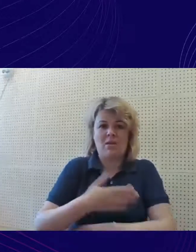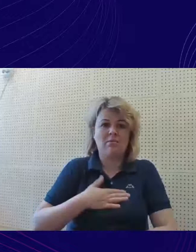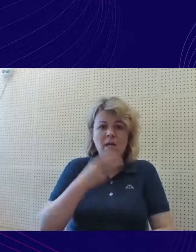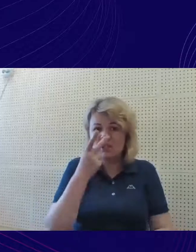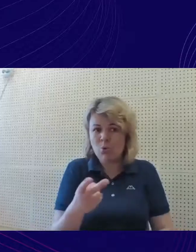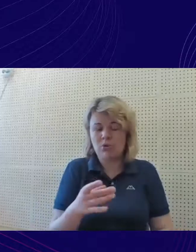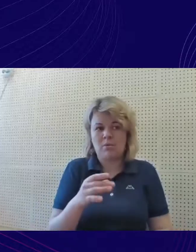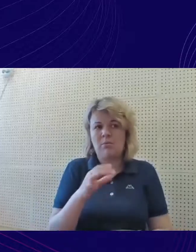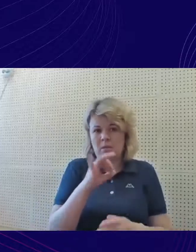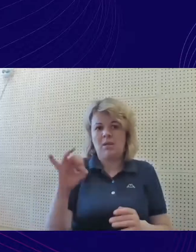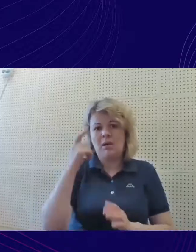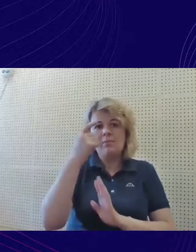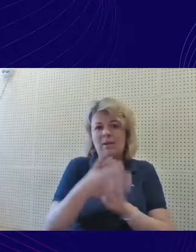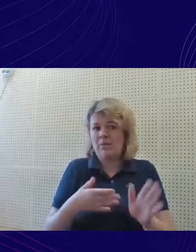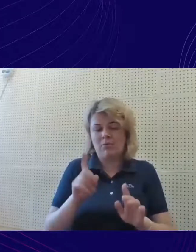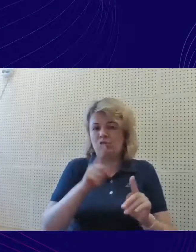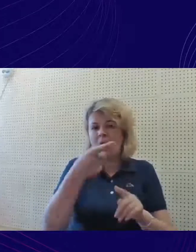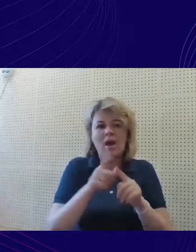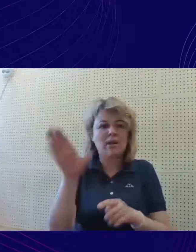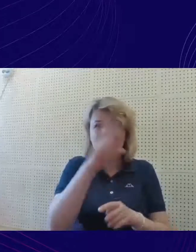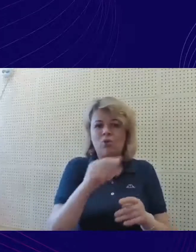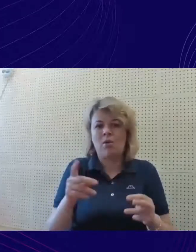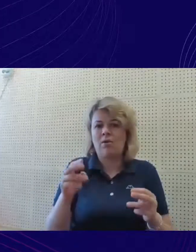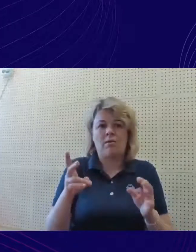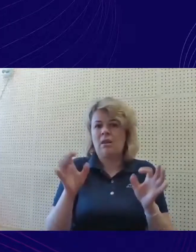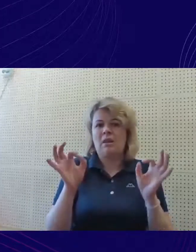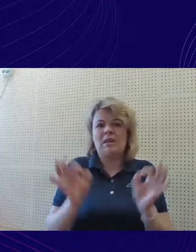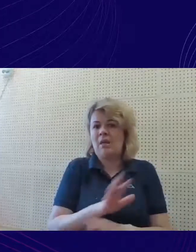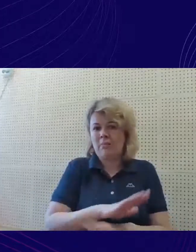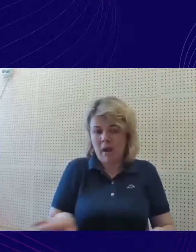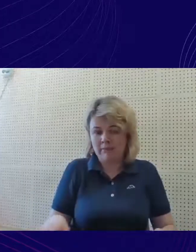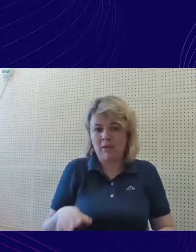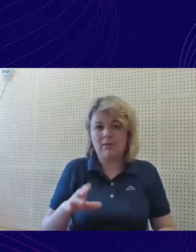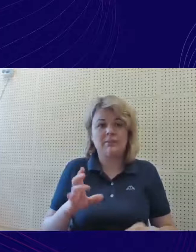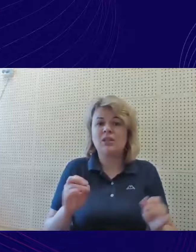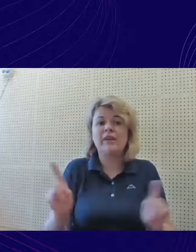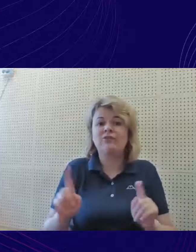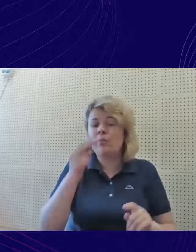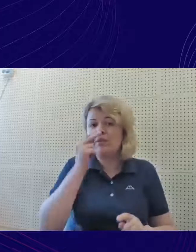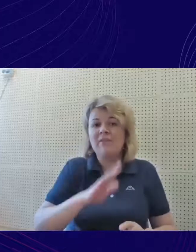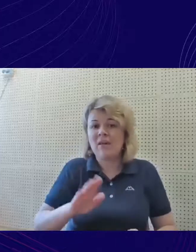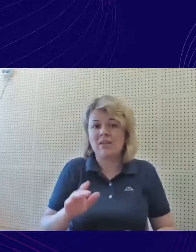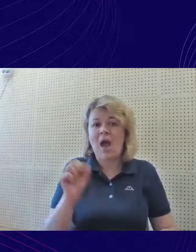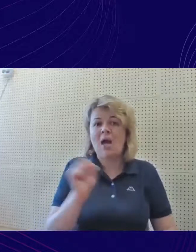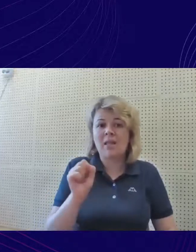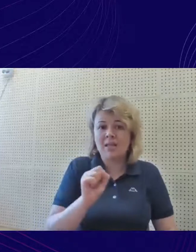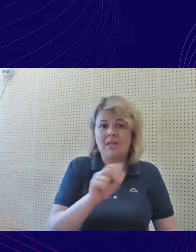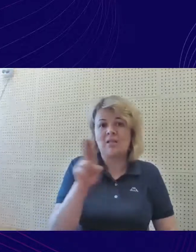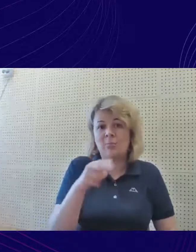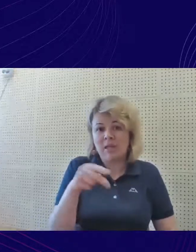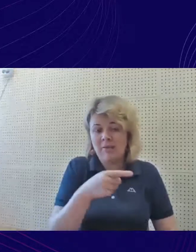винная Антонина Дмитриева, которая приехала сниматься в главной роли, да, и у которой